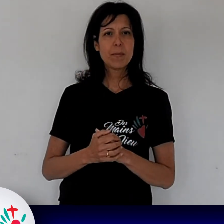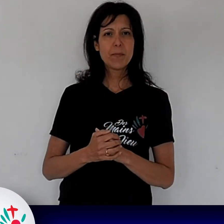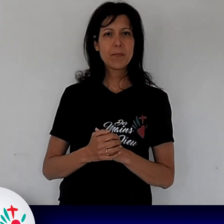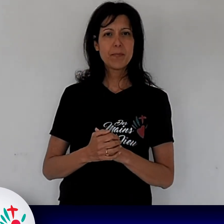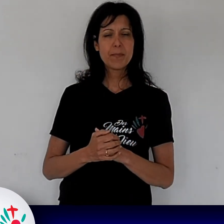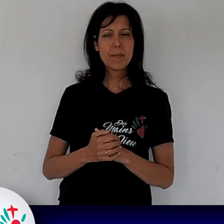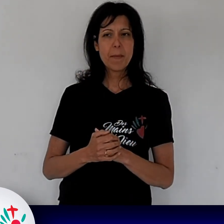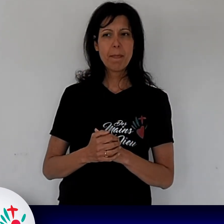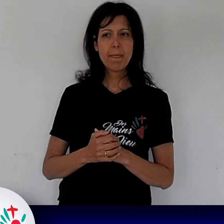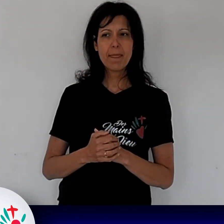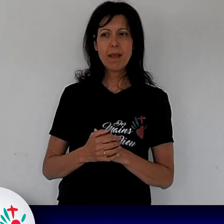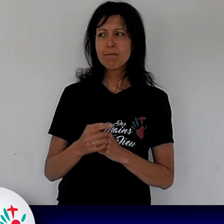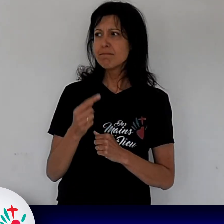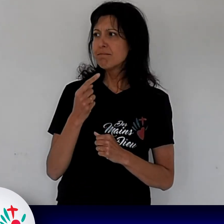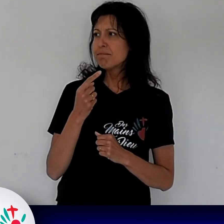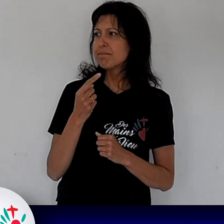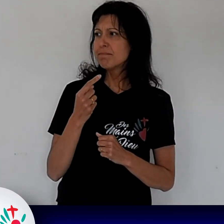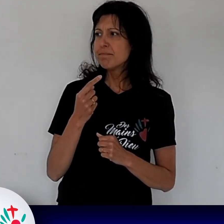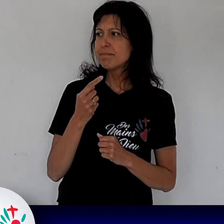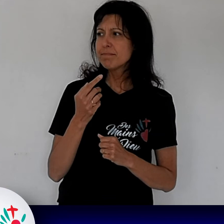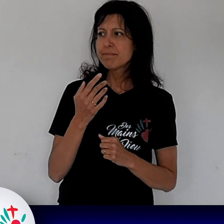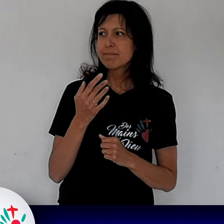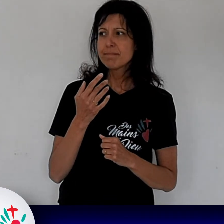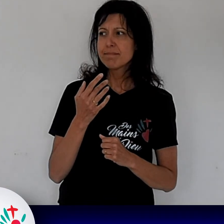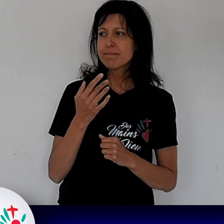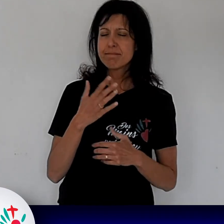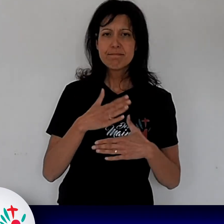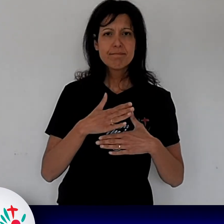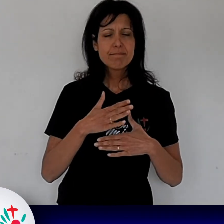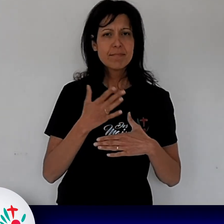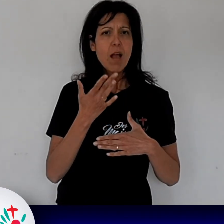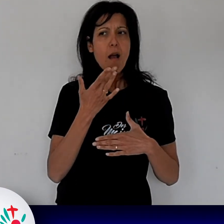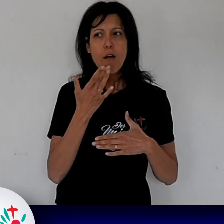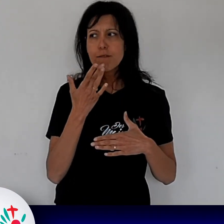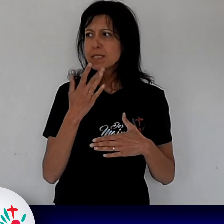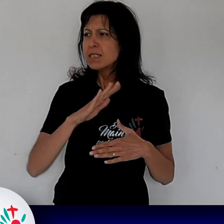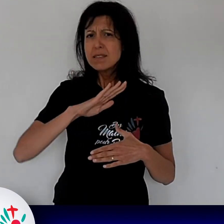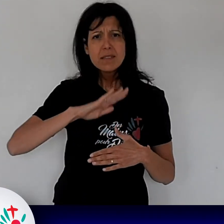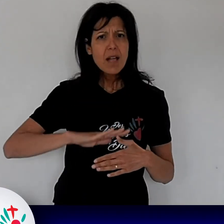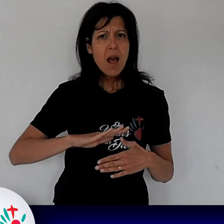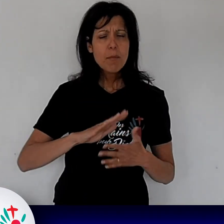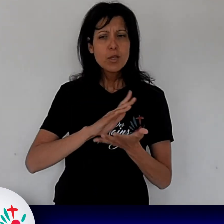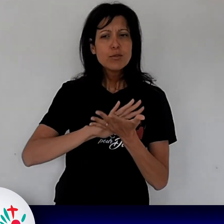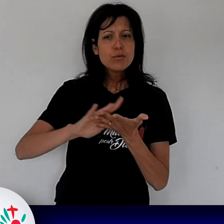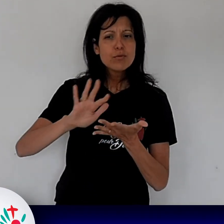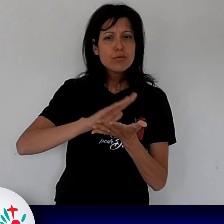juste chanter ce chant, ce petit cœur, parce qu'il vit, juste avec le piano.